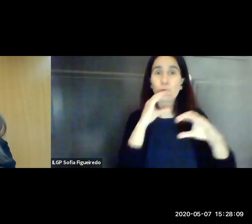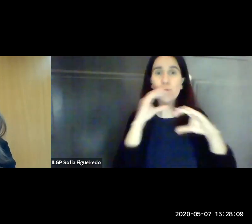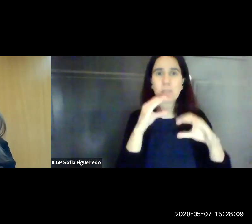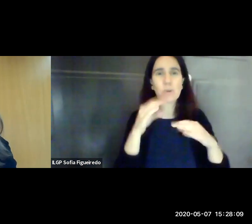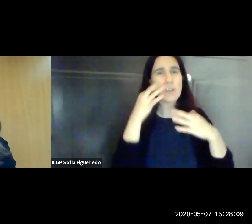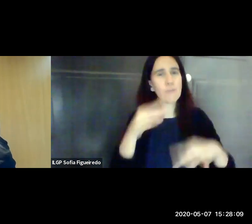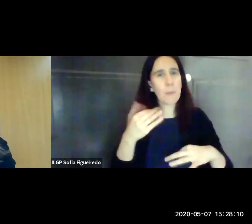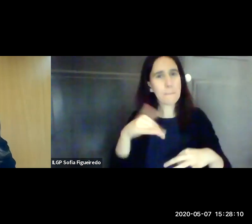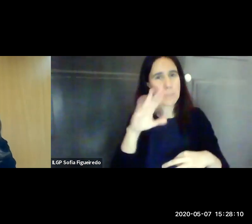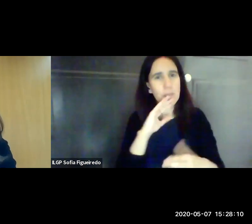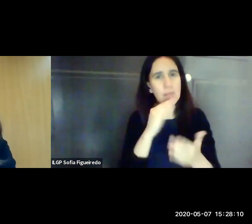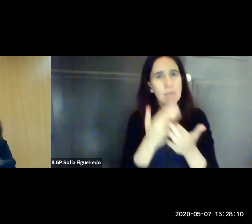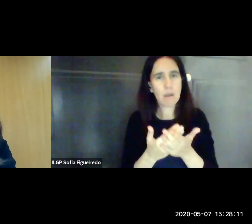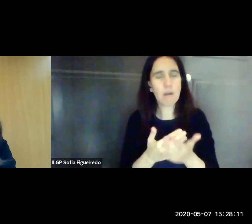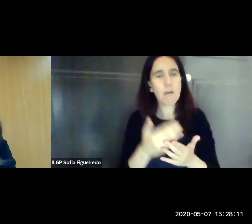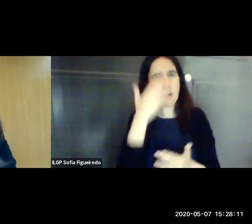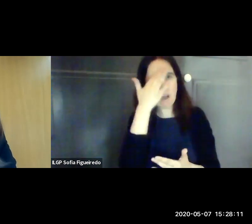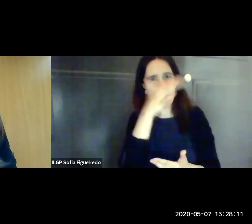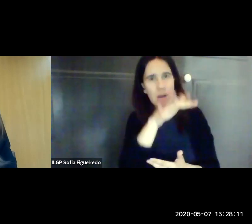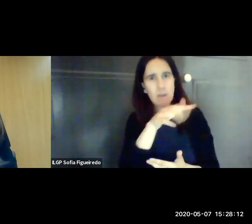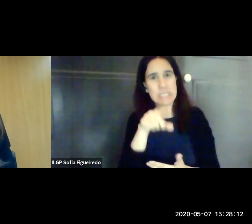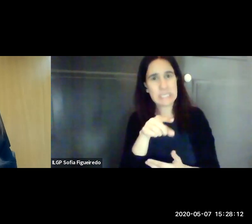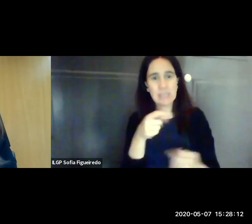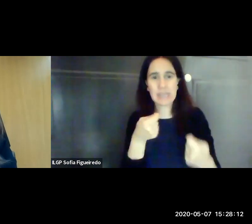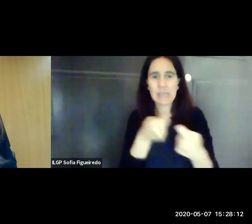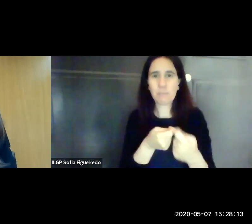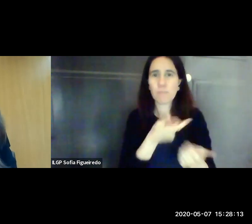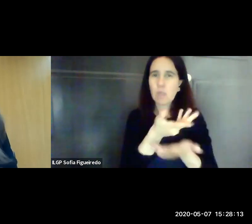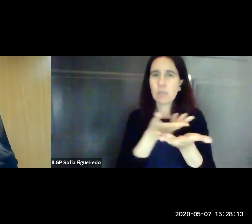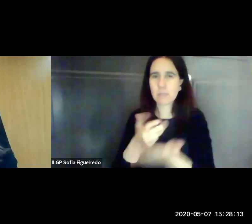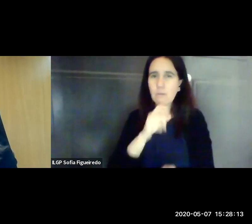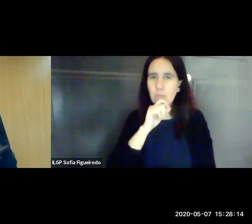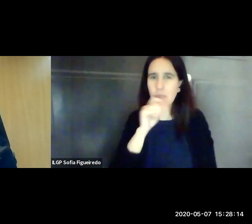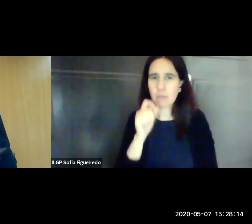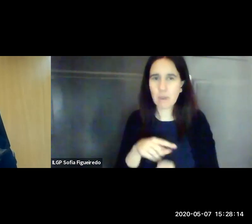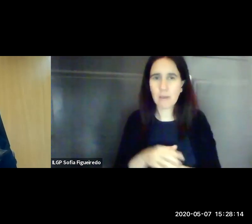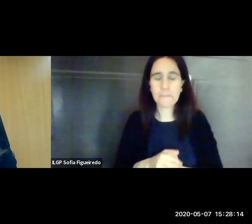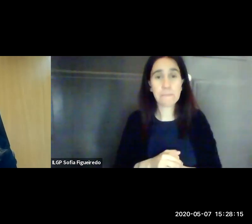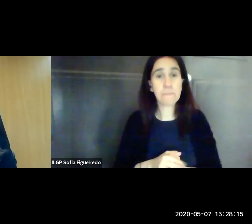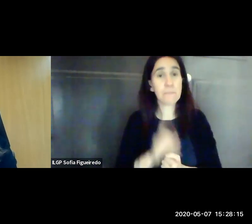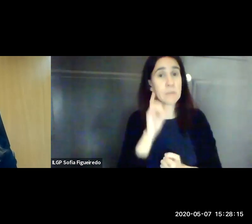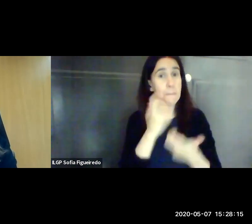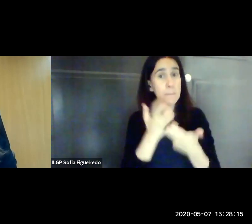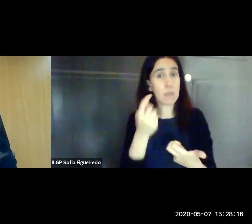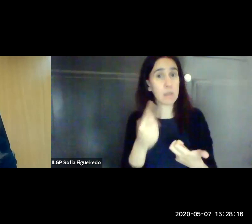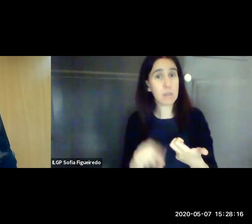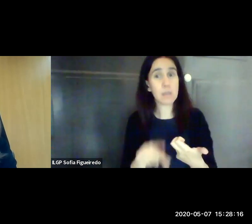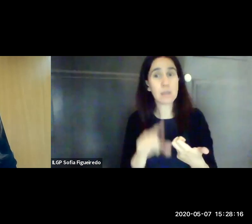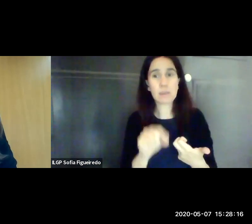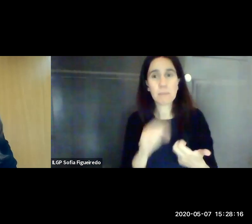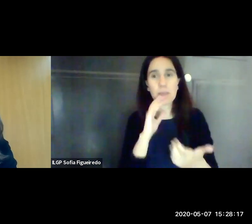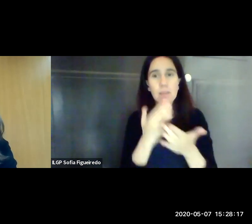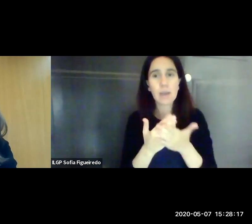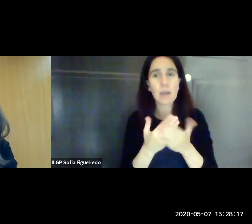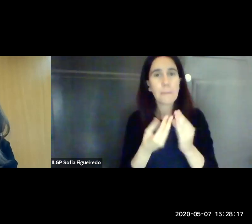informal que nos dá espaço para esse tipo de relação. E tem um papel relevante até em complemento